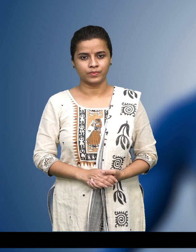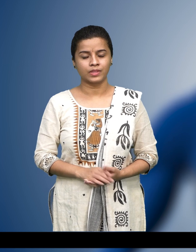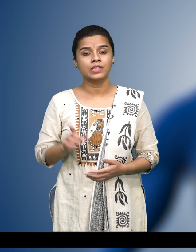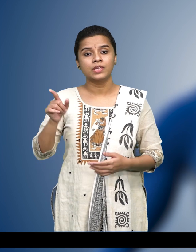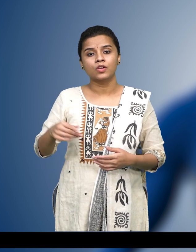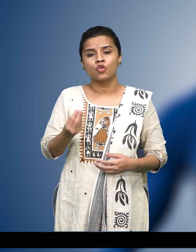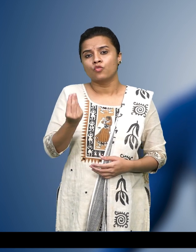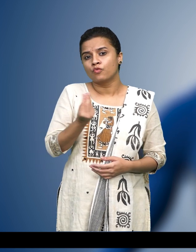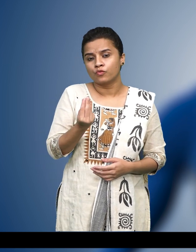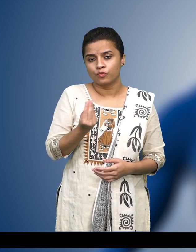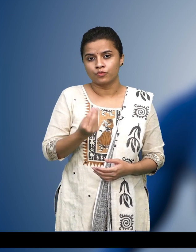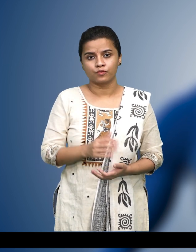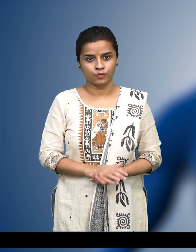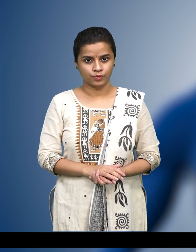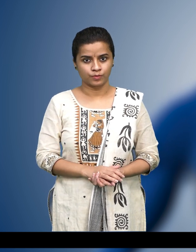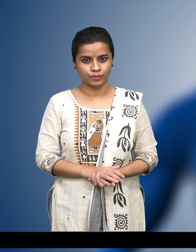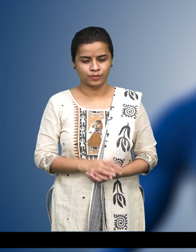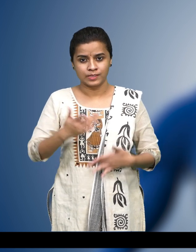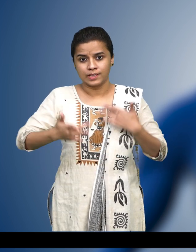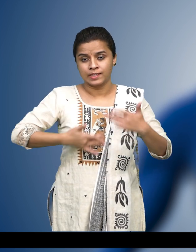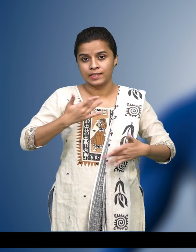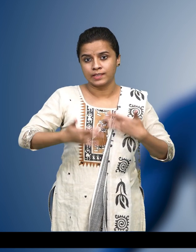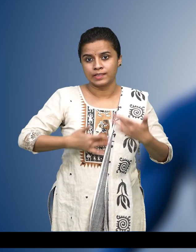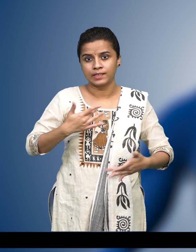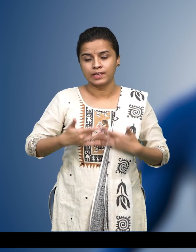काही चांगले तथ्य आहेत.